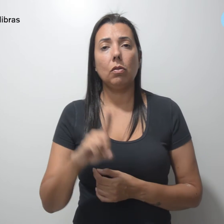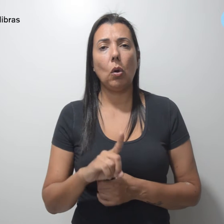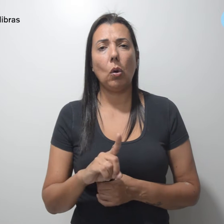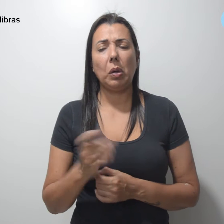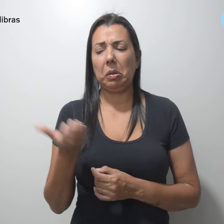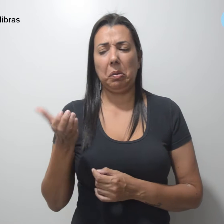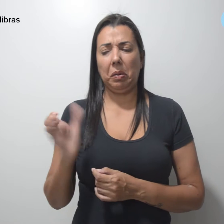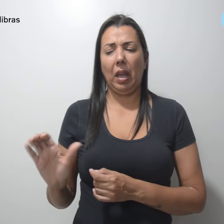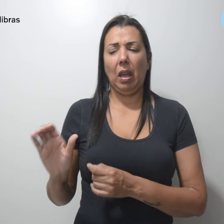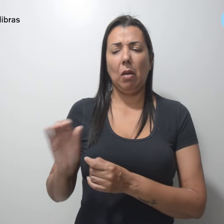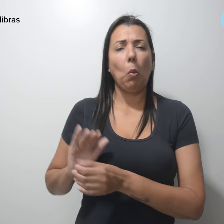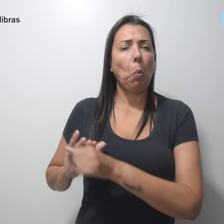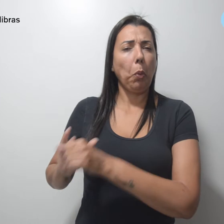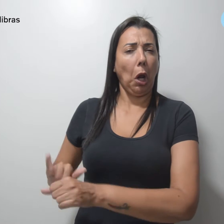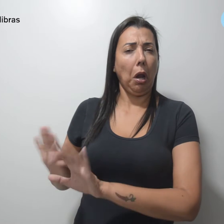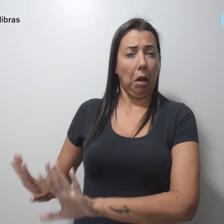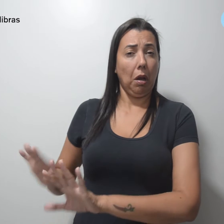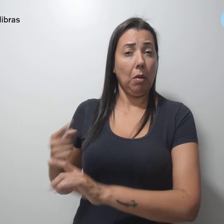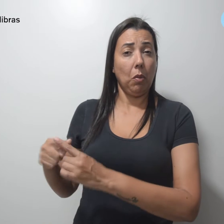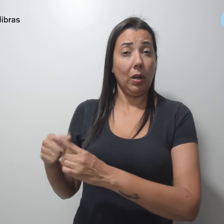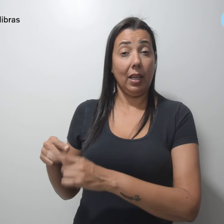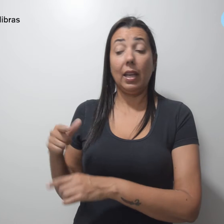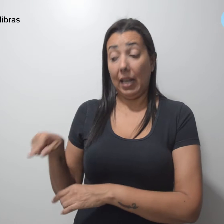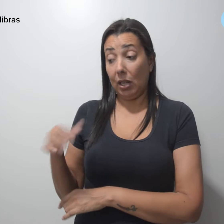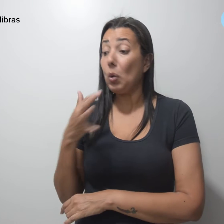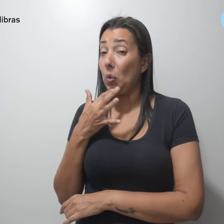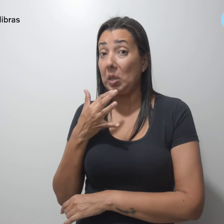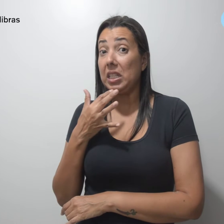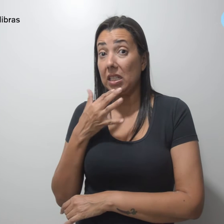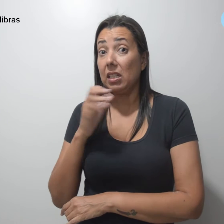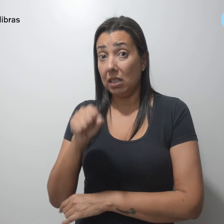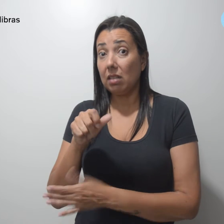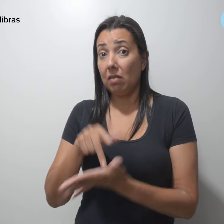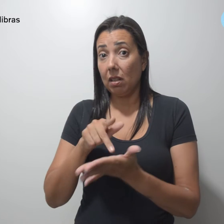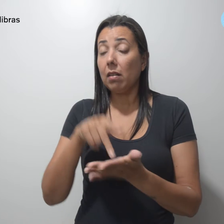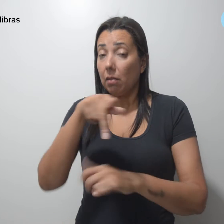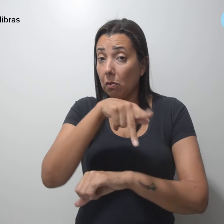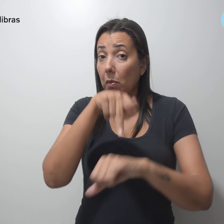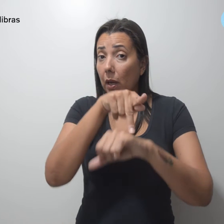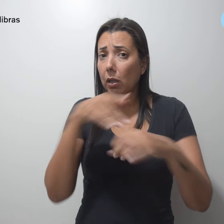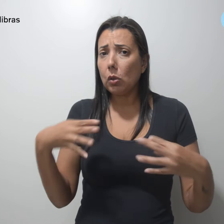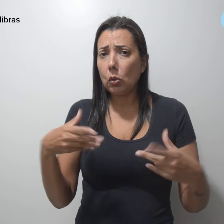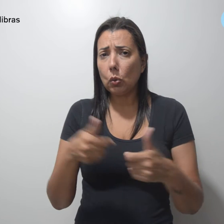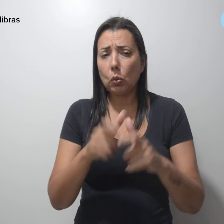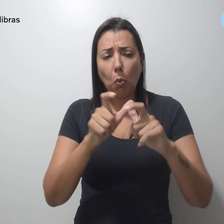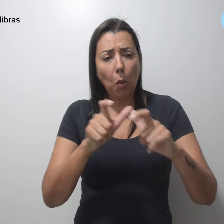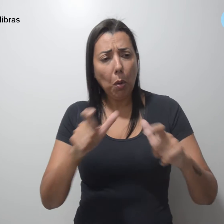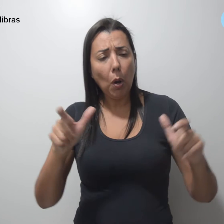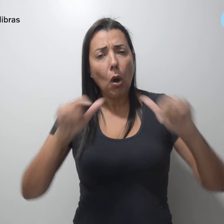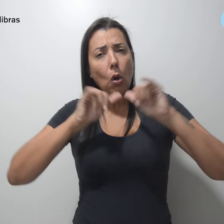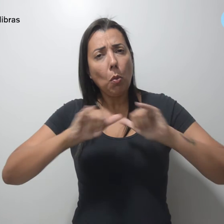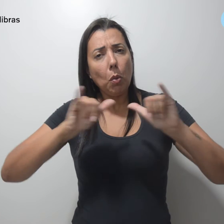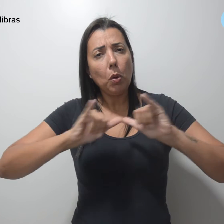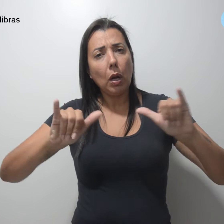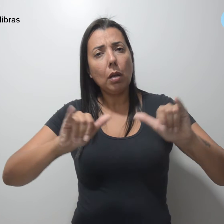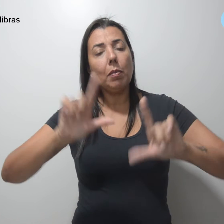e negligente porque era do conhecimento de todos no país, amplamente divulgado pela imprensa,